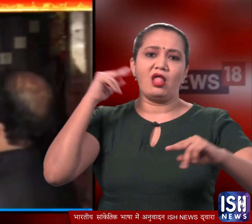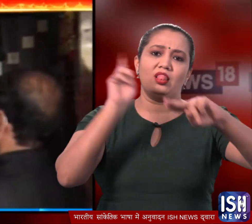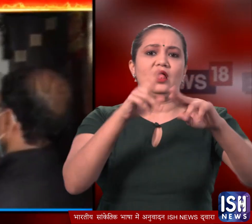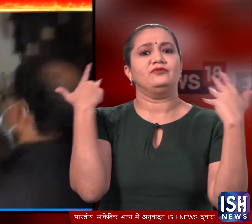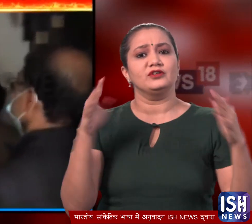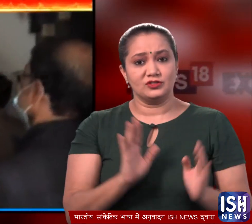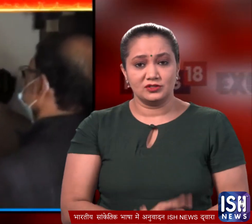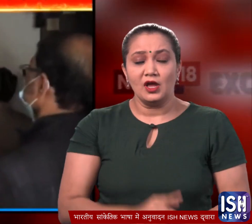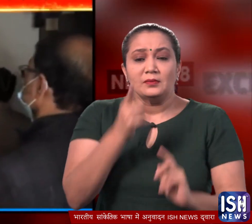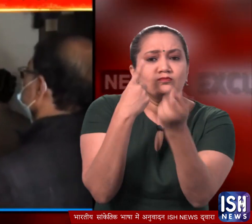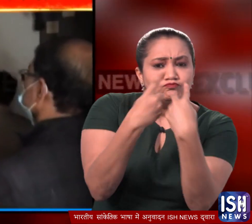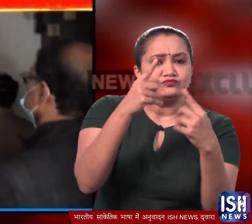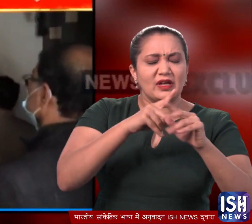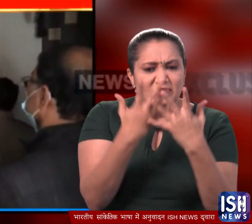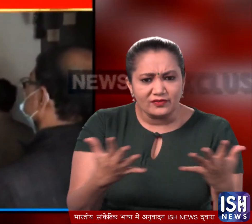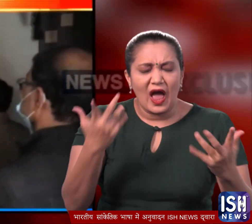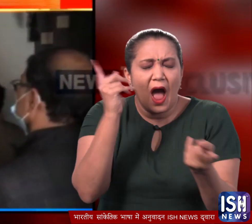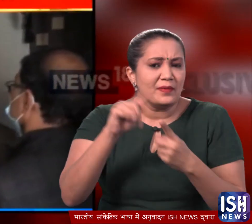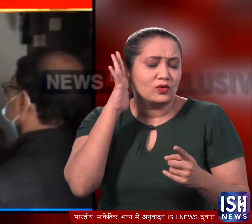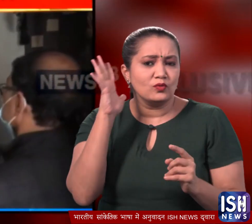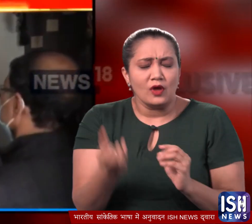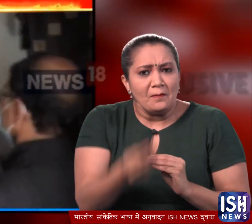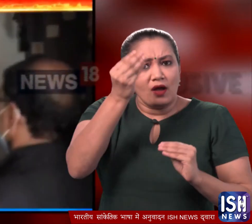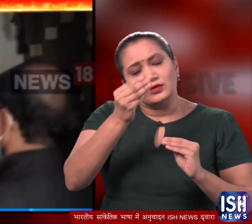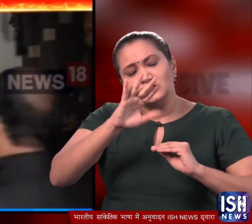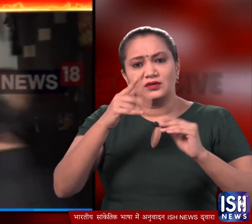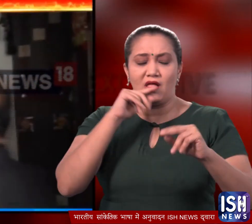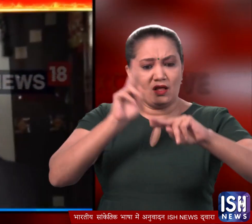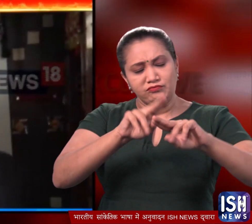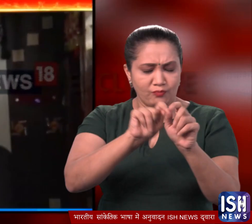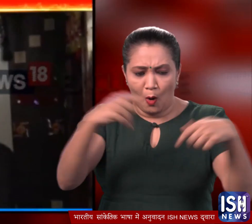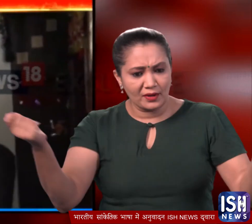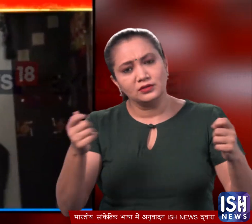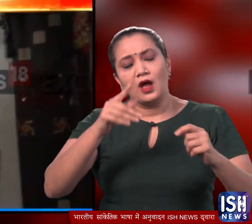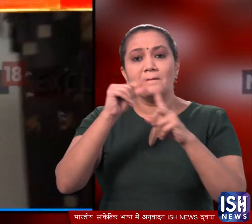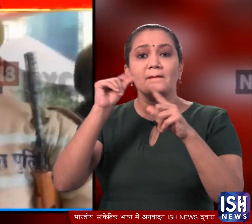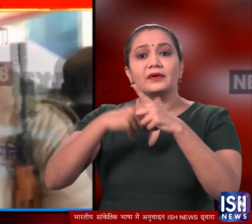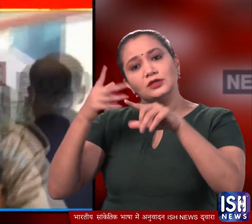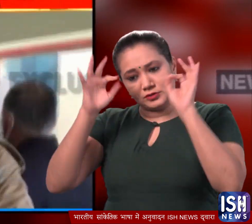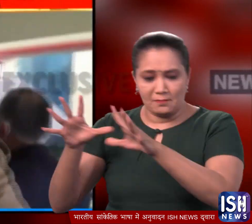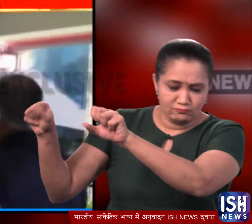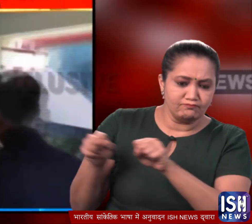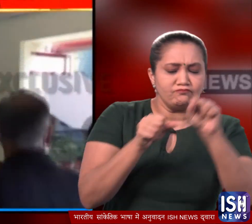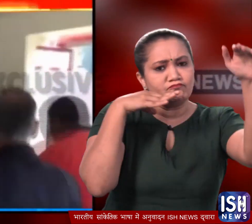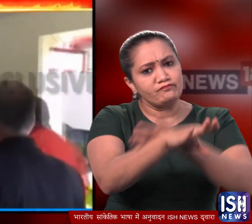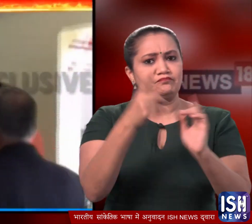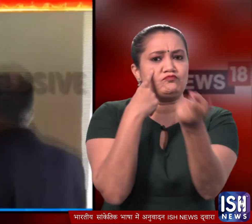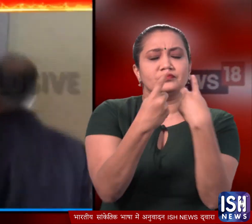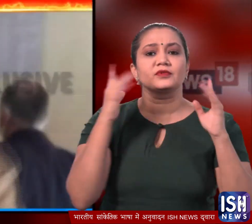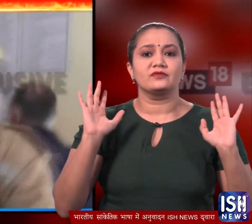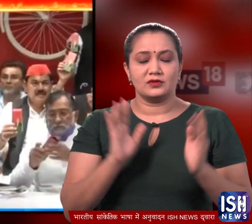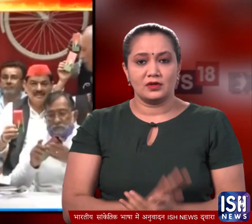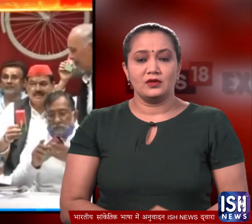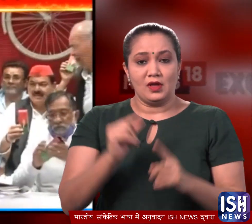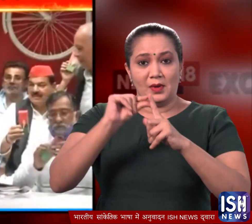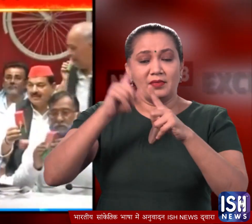मिली किसी बड़ी जानकारी के बाद घर पर लगी सील हटाई गई और पंपी जैन को इसी घर में बैठाकर पूछताछ की गई। पंपी जैन की गिरफ्तारी इसलिए भी